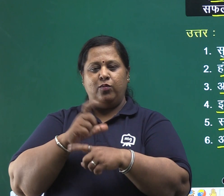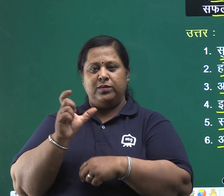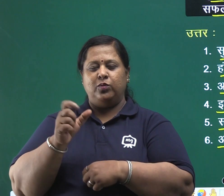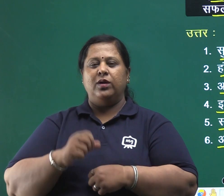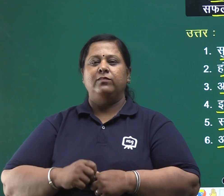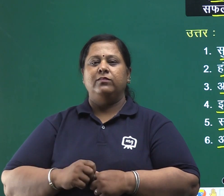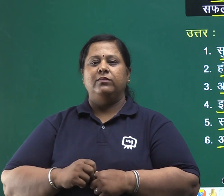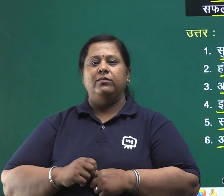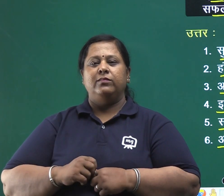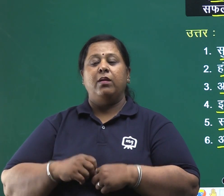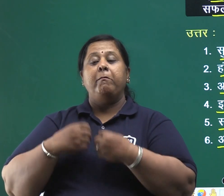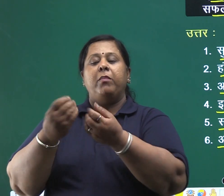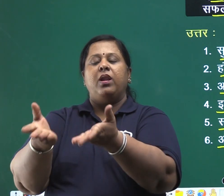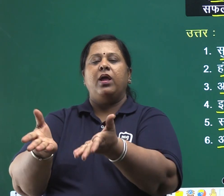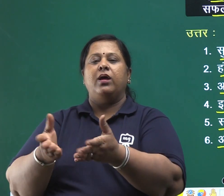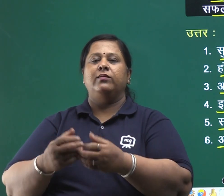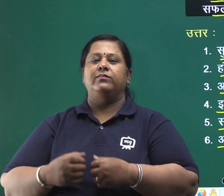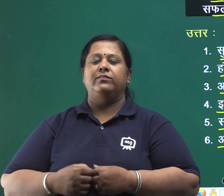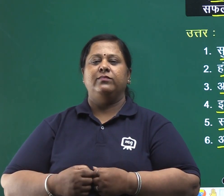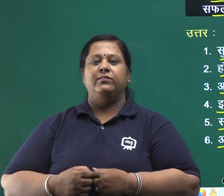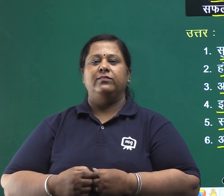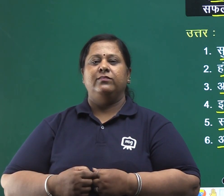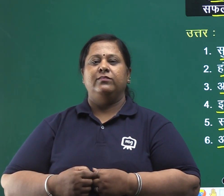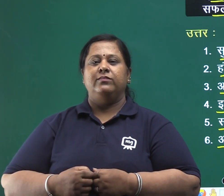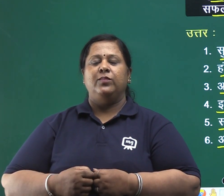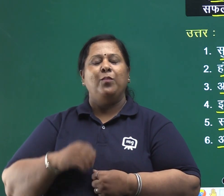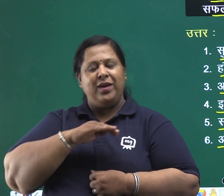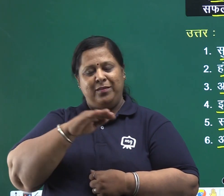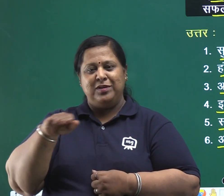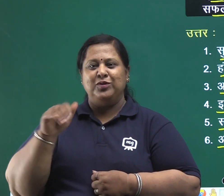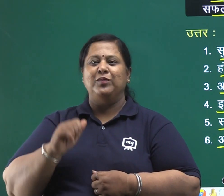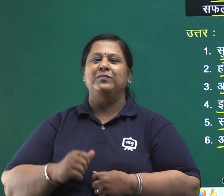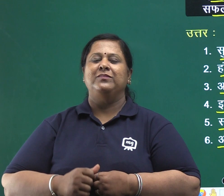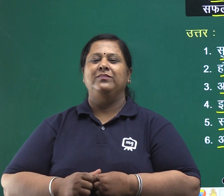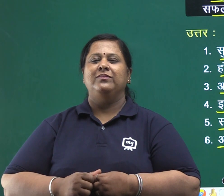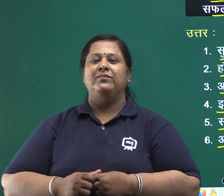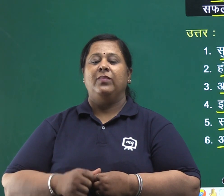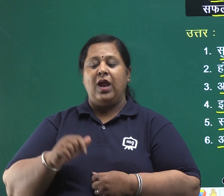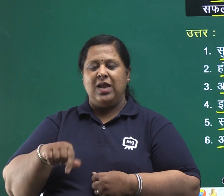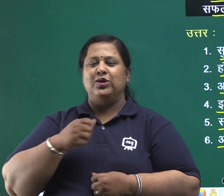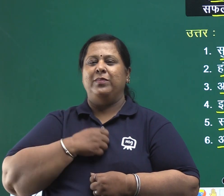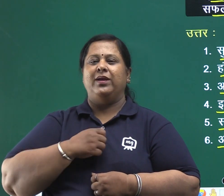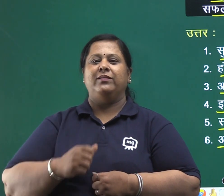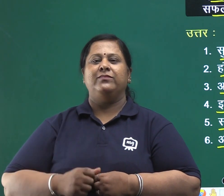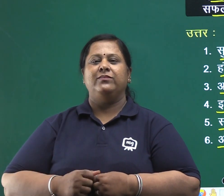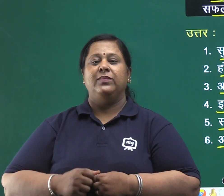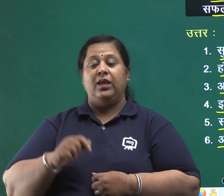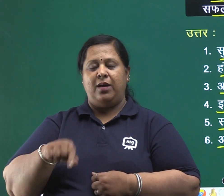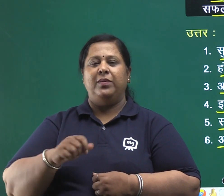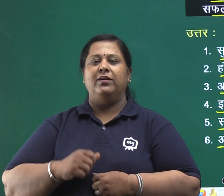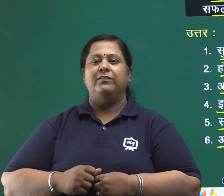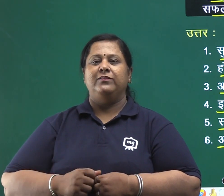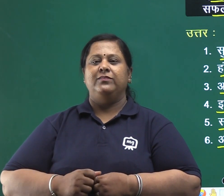होगा पराया। तो प्यारे बच्चों, आज हमने यहाँ